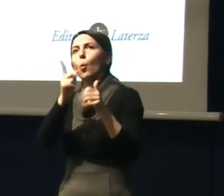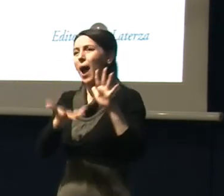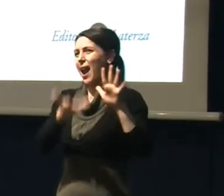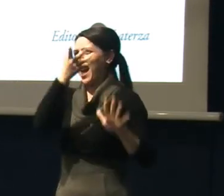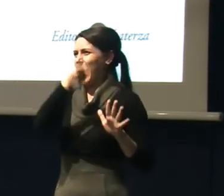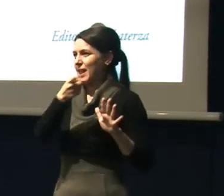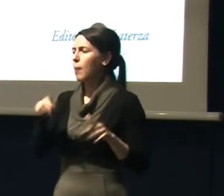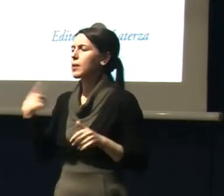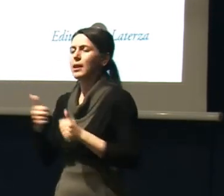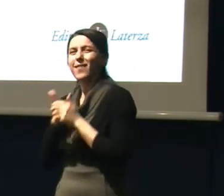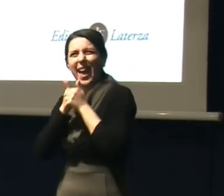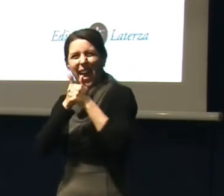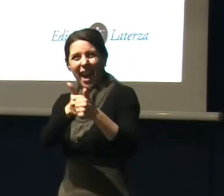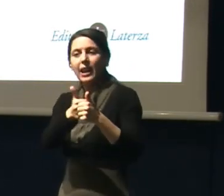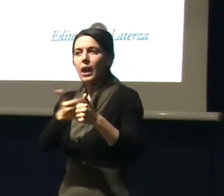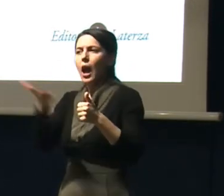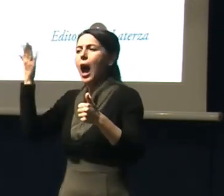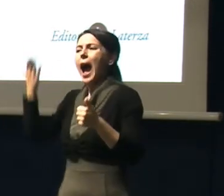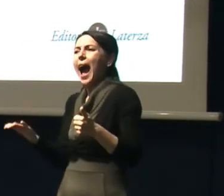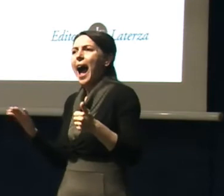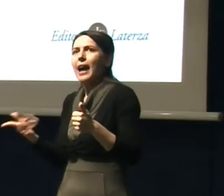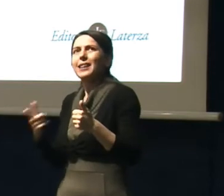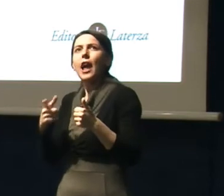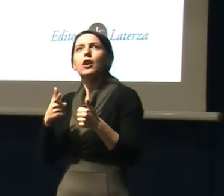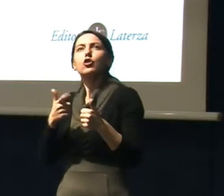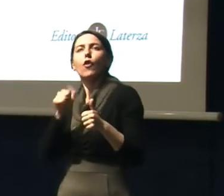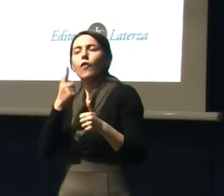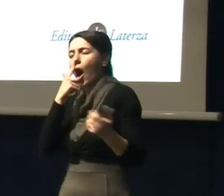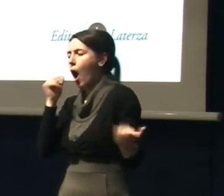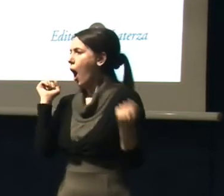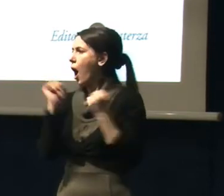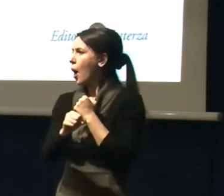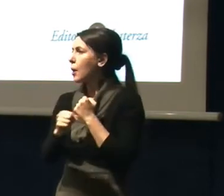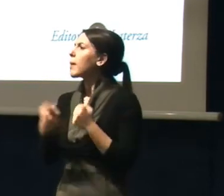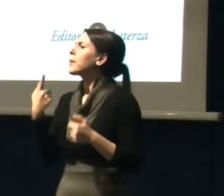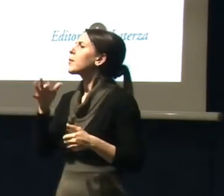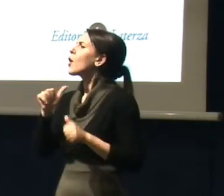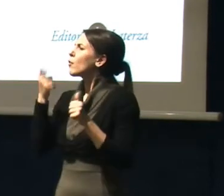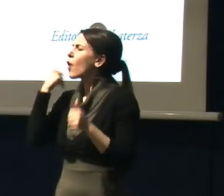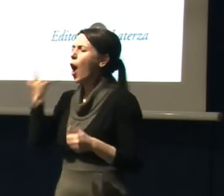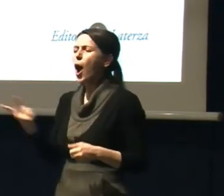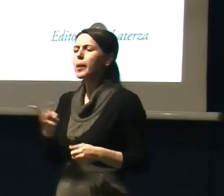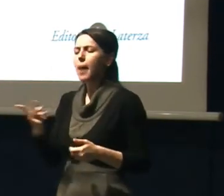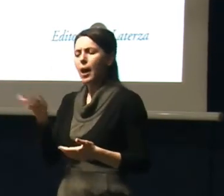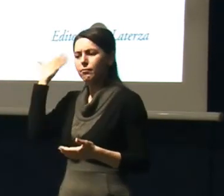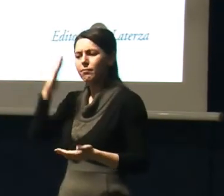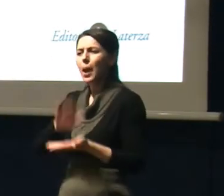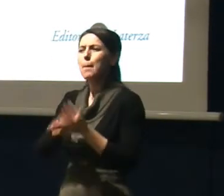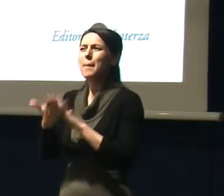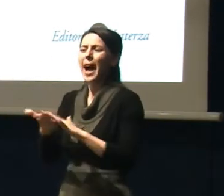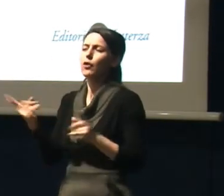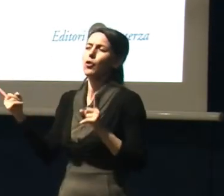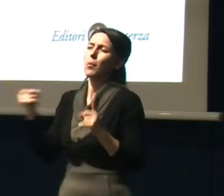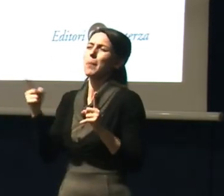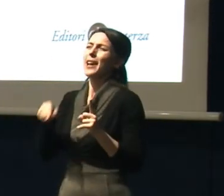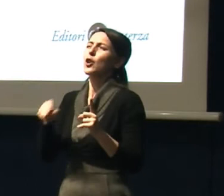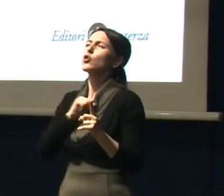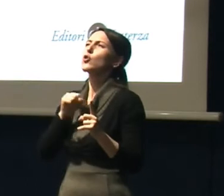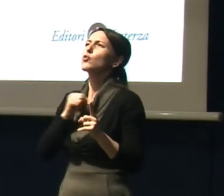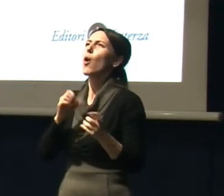distanza quasi con ostilità e quindi da questa rottura di un patto che era in qualche modo nato nel pieno dello